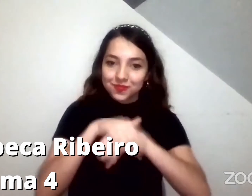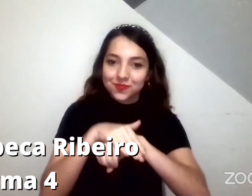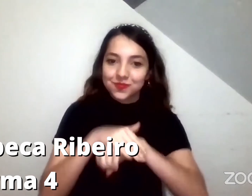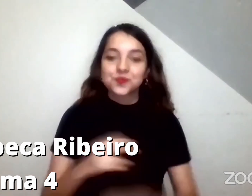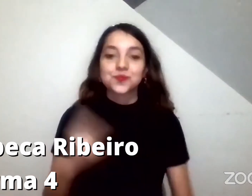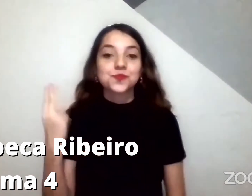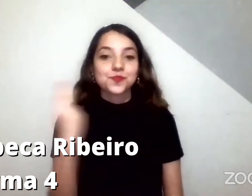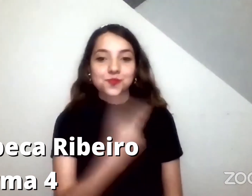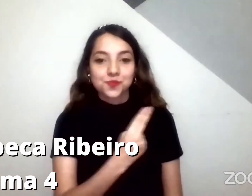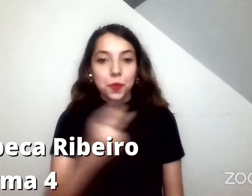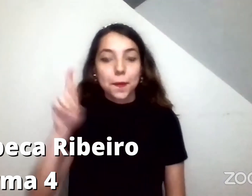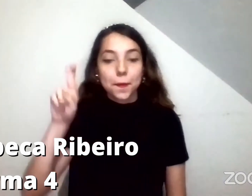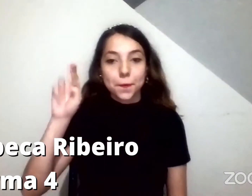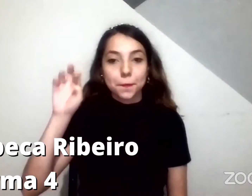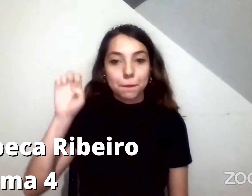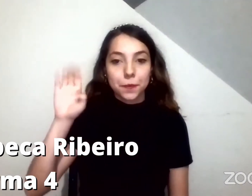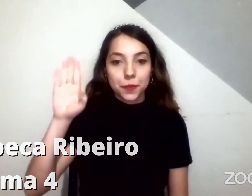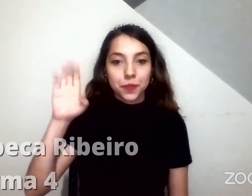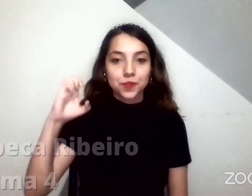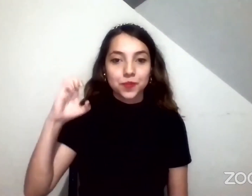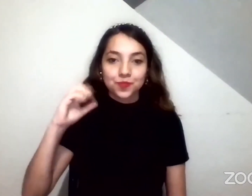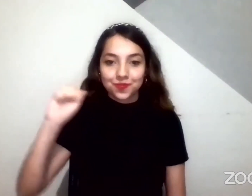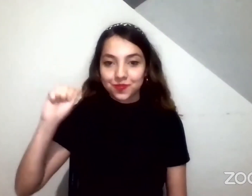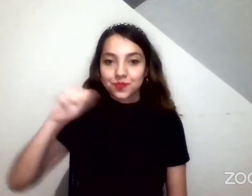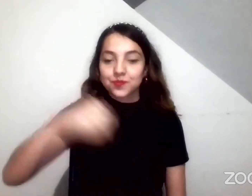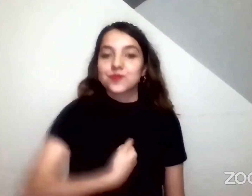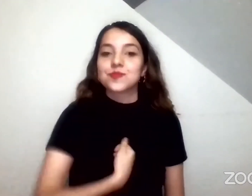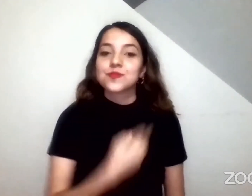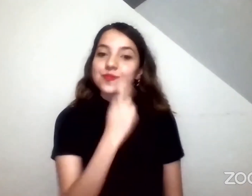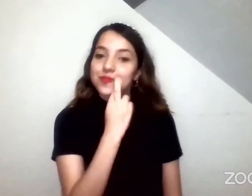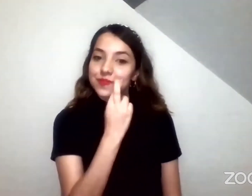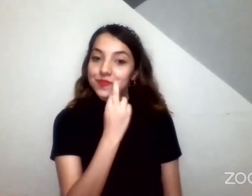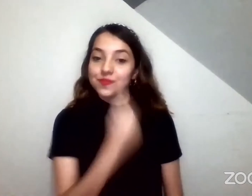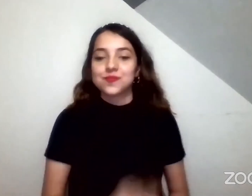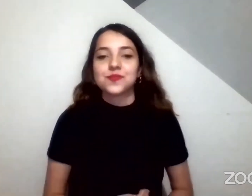Oi, boa noite. Meu nome é Rebeca e esse é meu sinal.